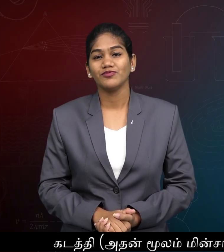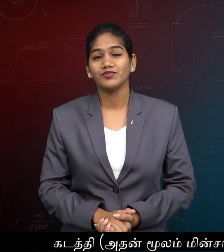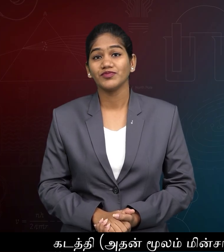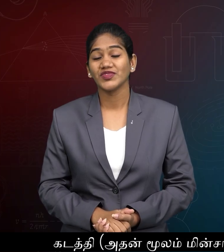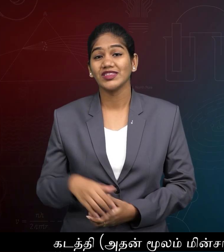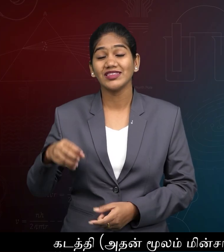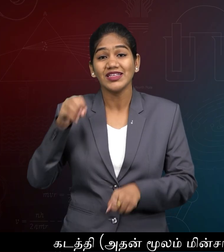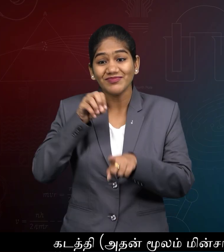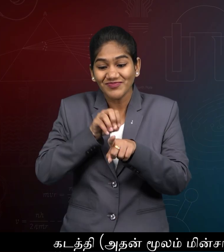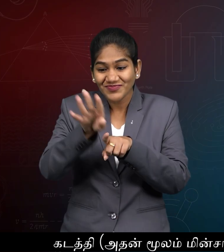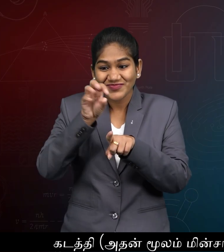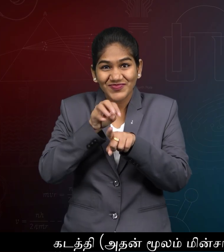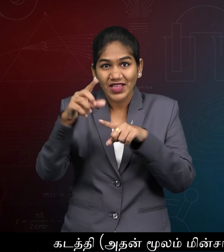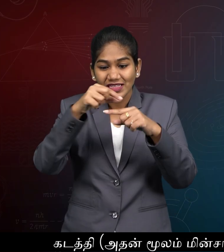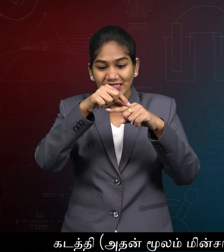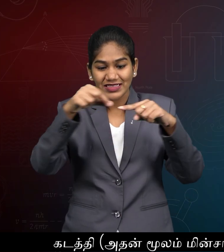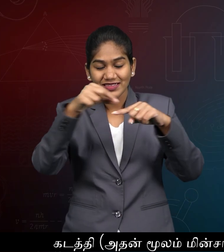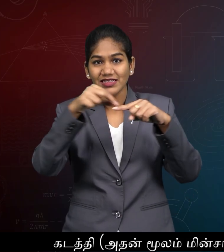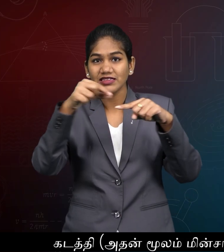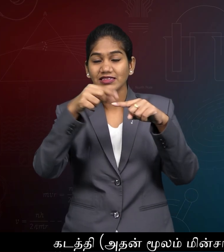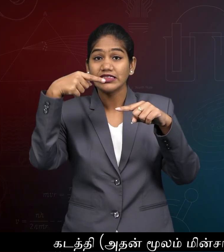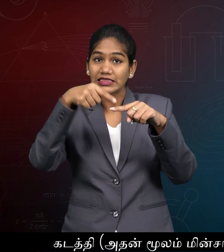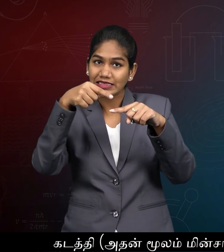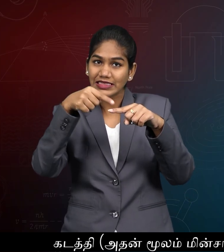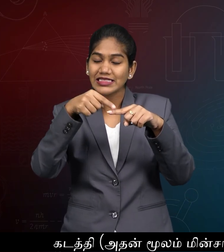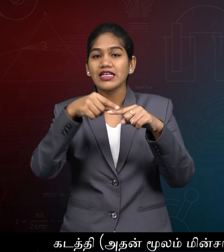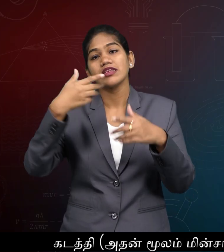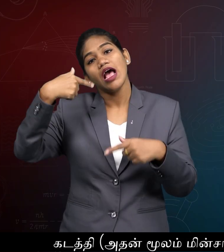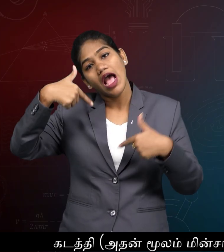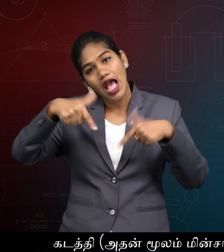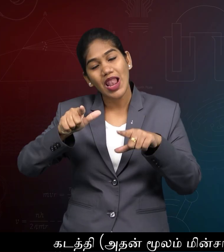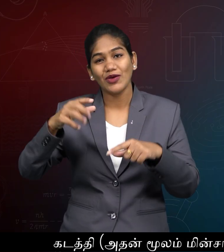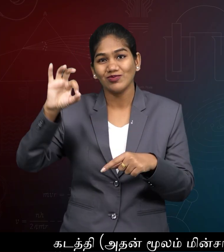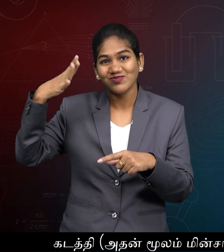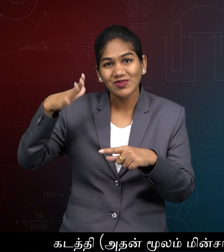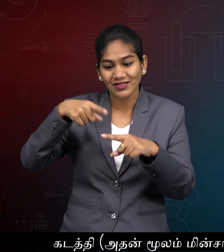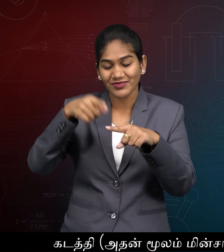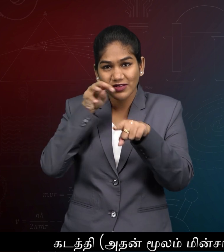மின்கடத்தி, அதாவது அதன் மூலம் மின்சார பாய அனுமதிக்கும் ஒரு பொருள்.